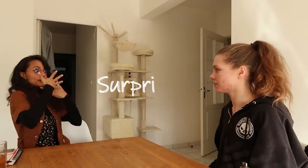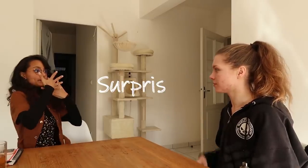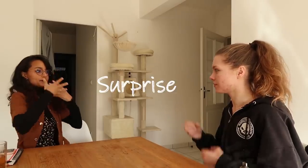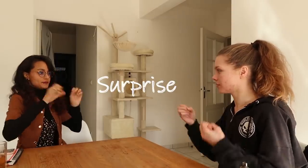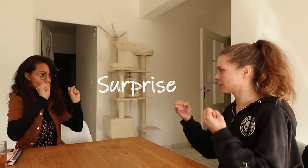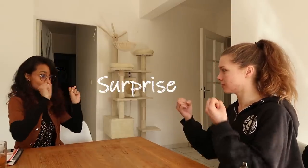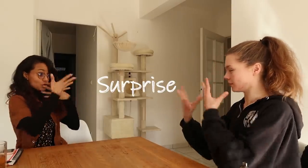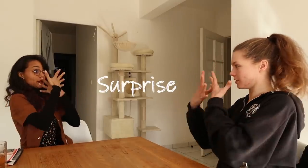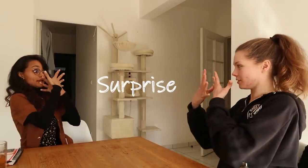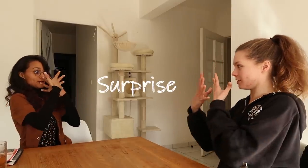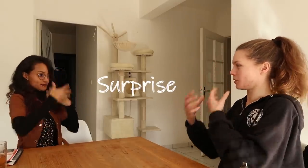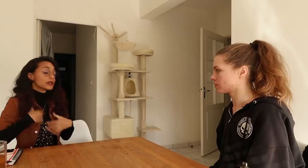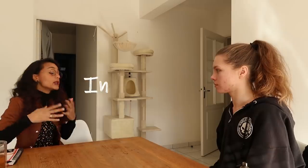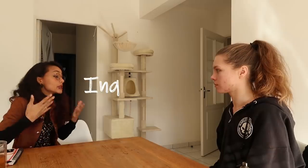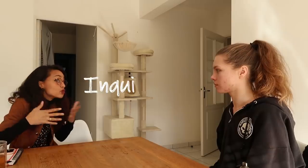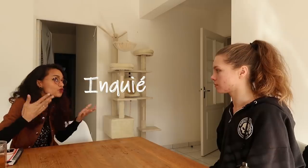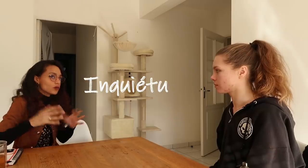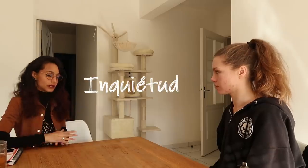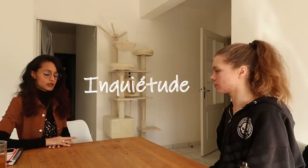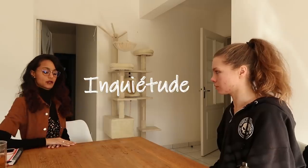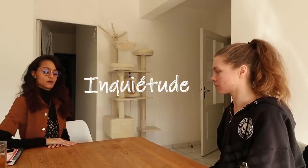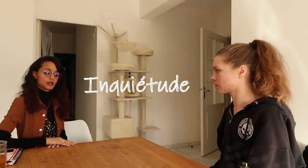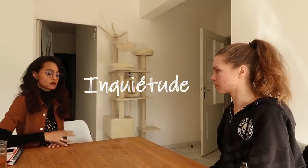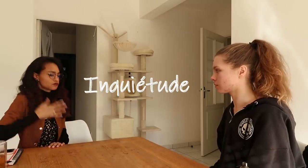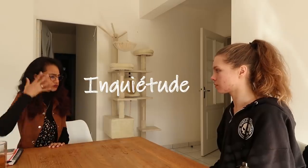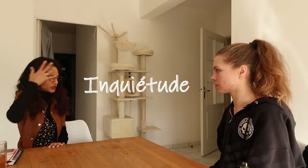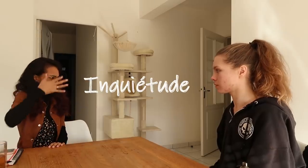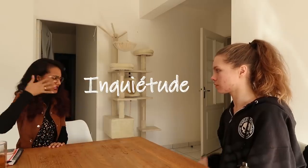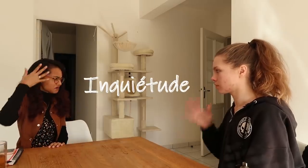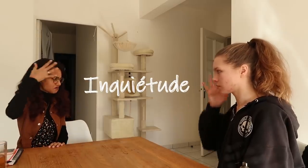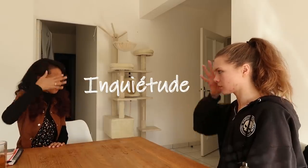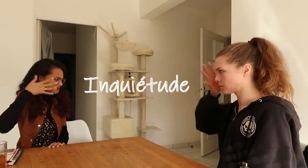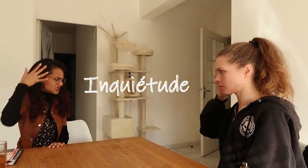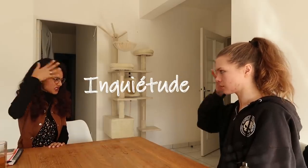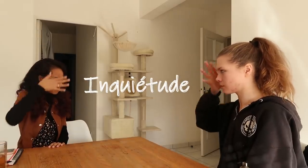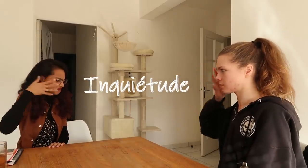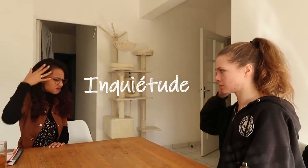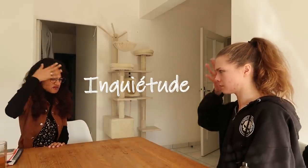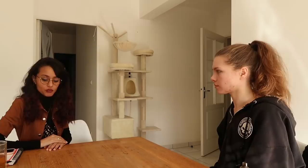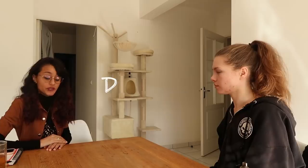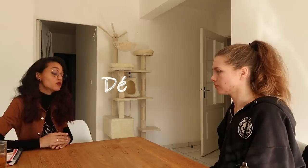surprise. Surprise. Peut-être l'inquiétude, on va dire ça comme ça. Inquiet. Le dégoût.